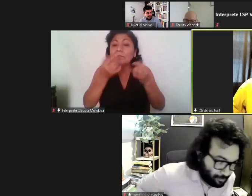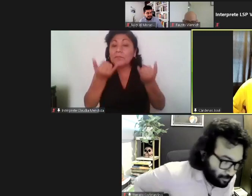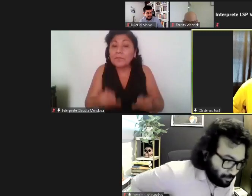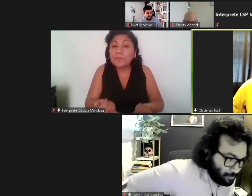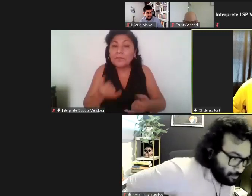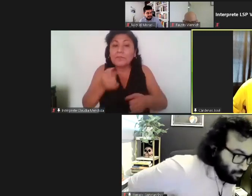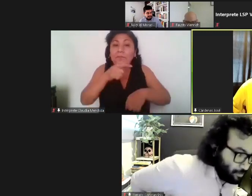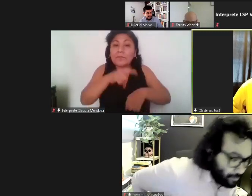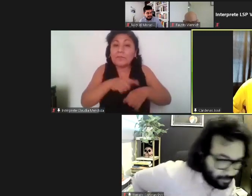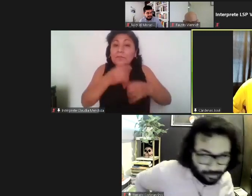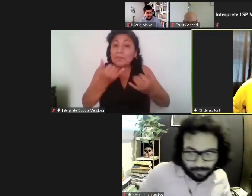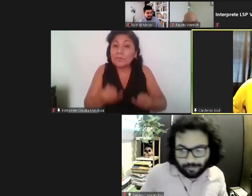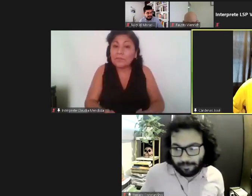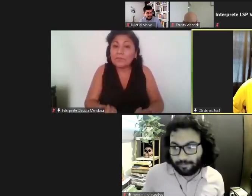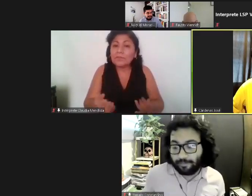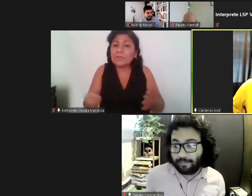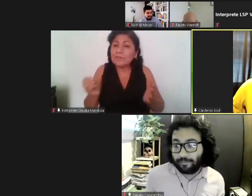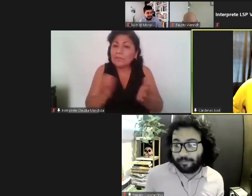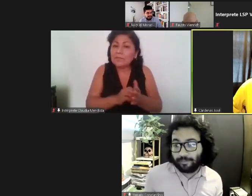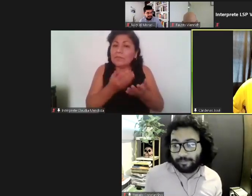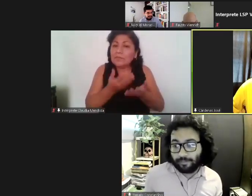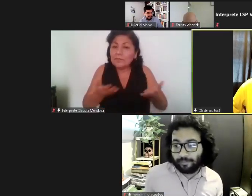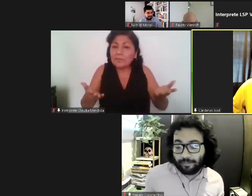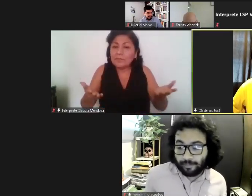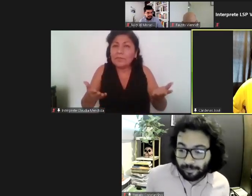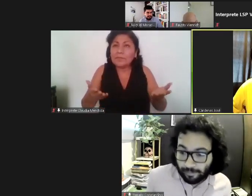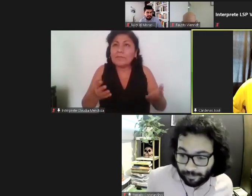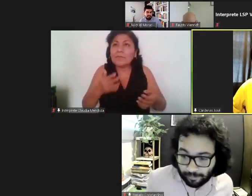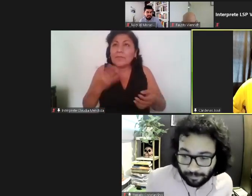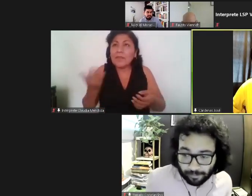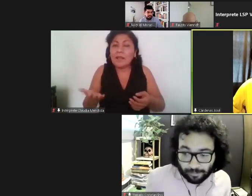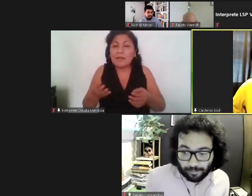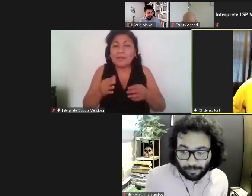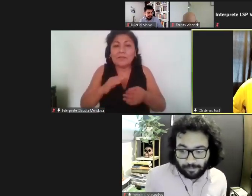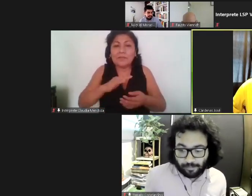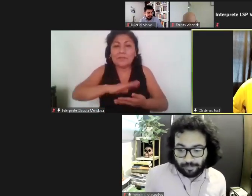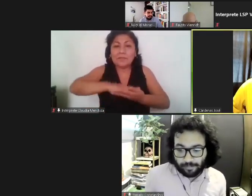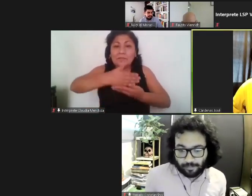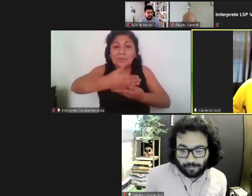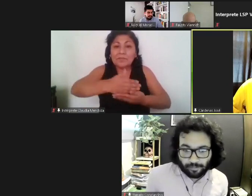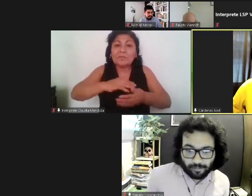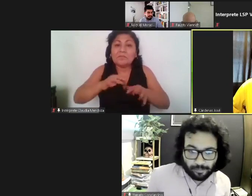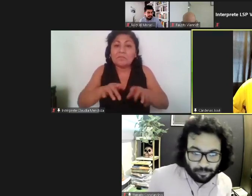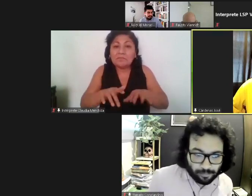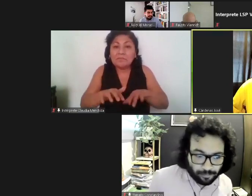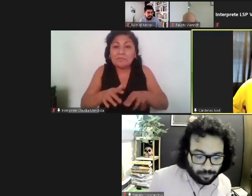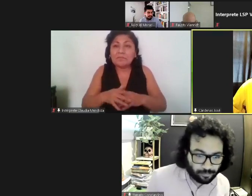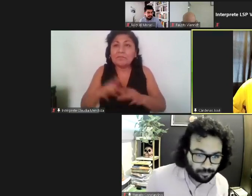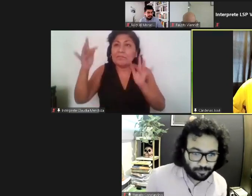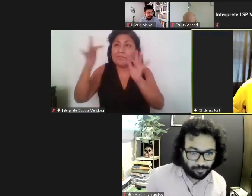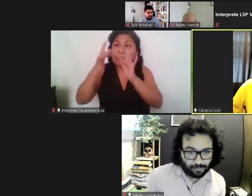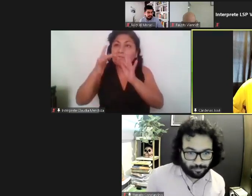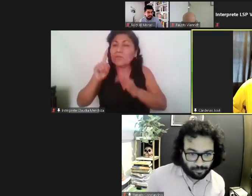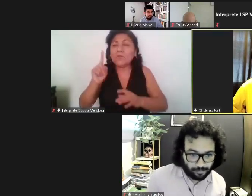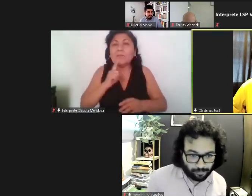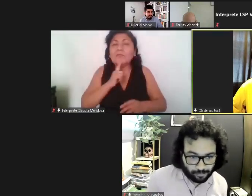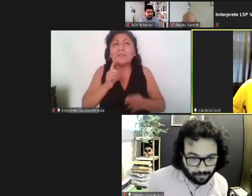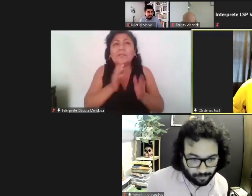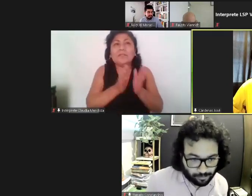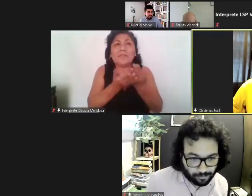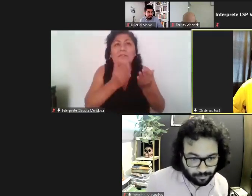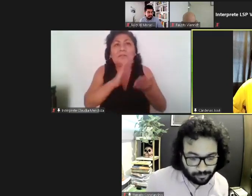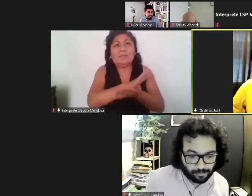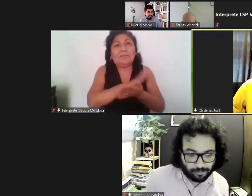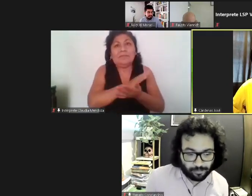elementos que usamos son digitales, no son libros físicos, viaja muy